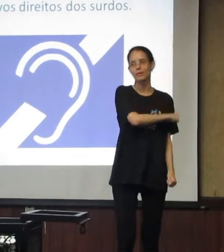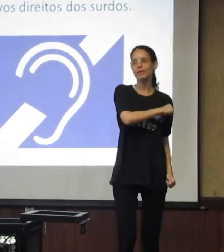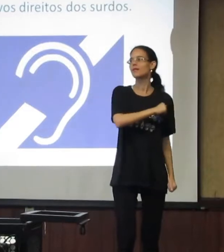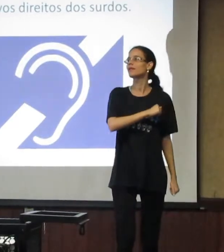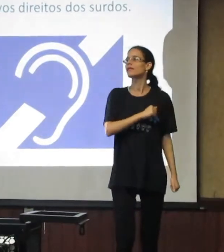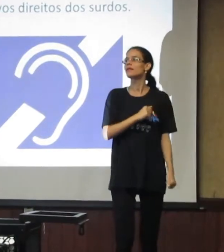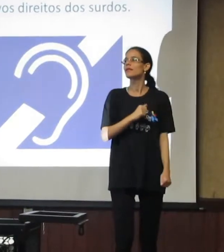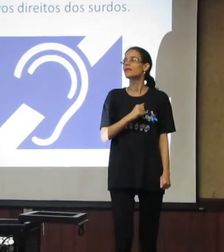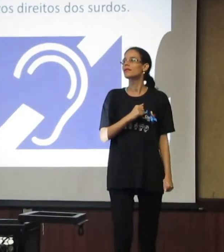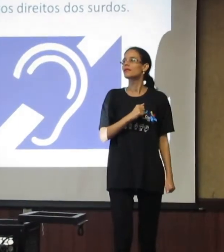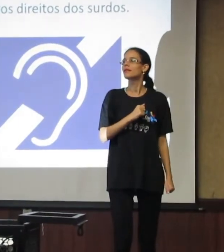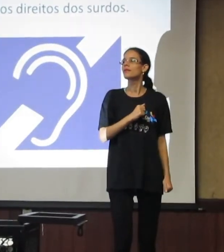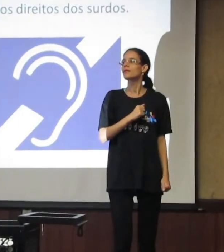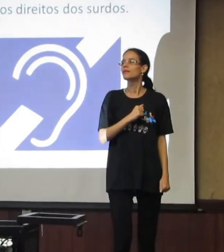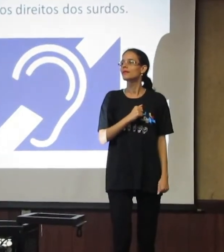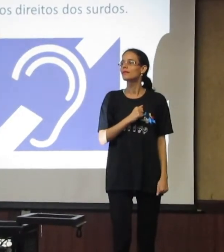aqui comigo.